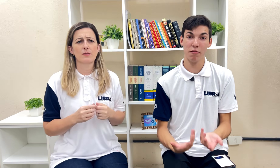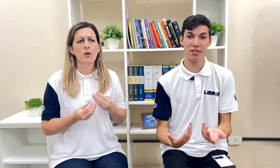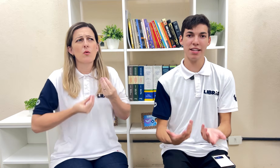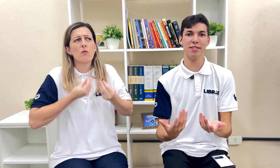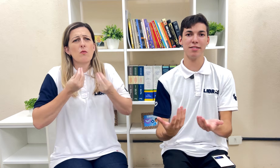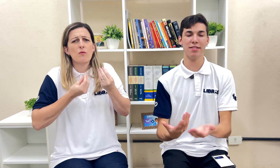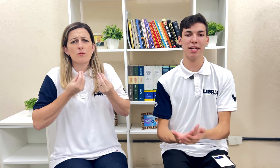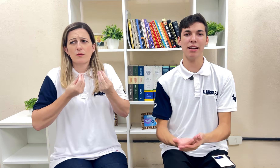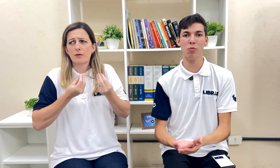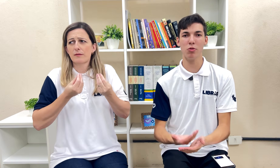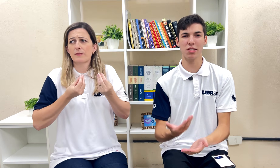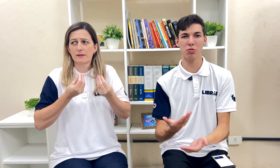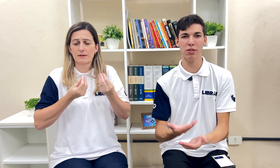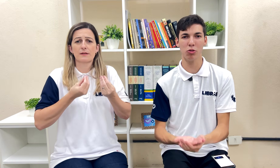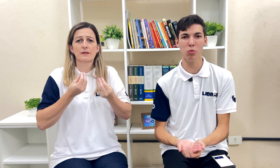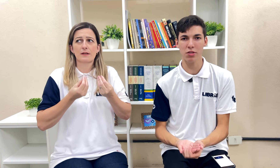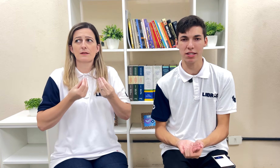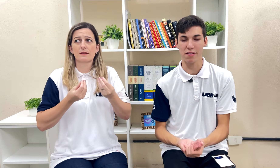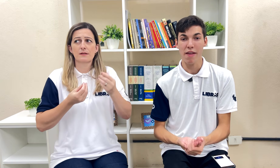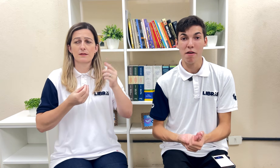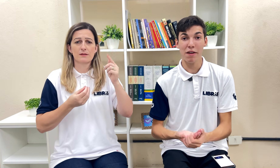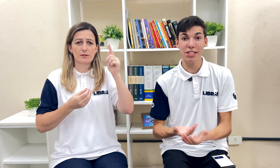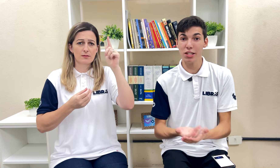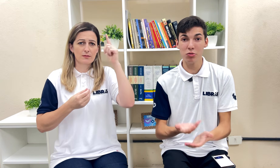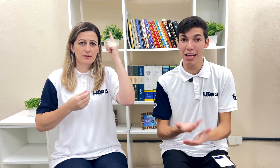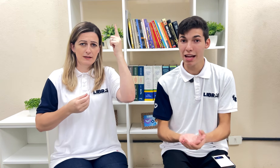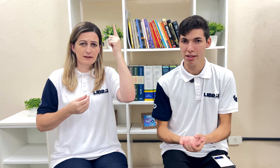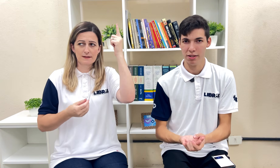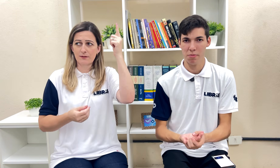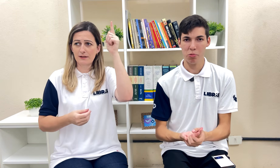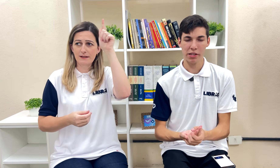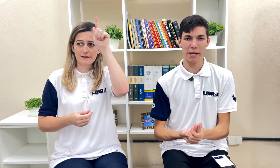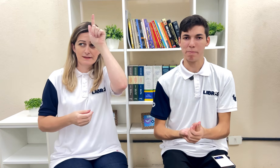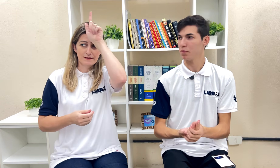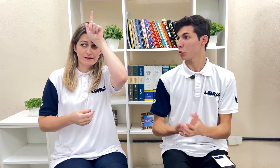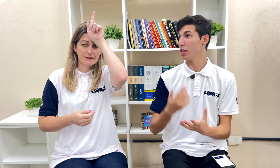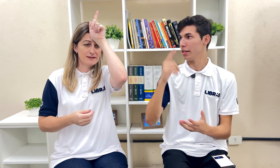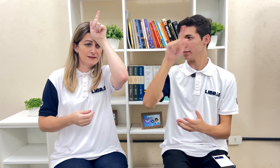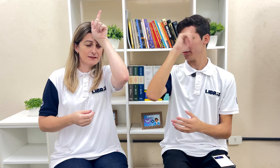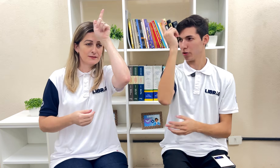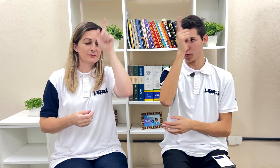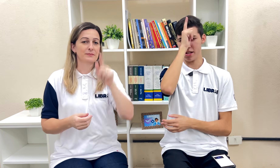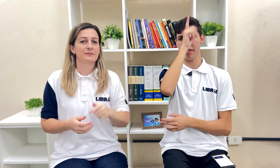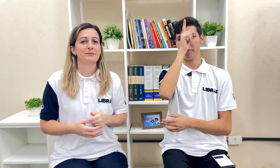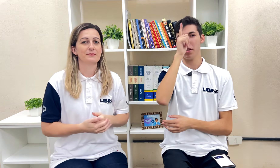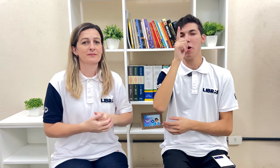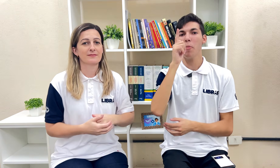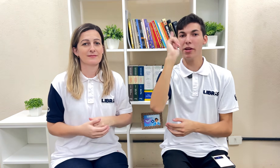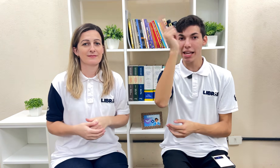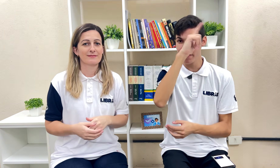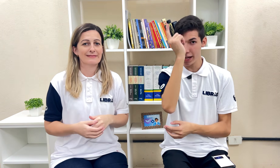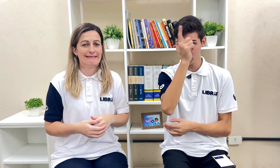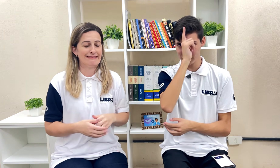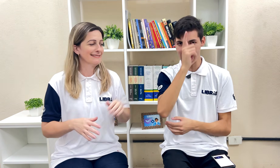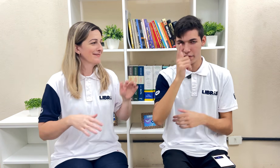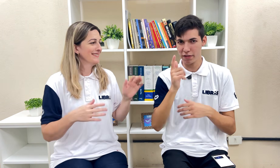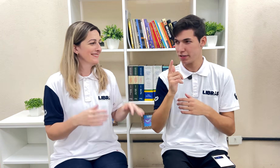Você treinando música, estudando músicas, vai te ajudar. Golias. Por quê? Golias. Por que vai ajudar a